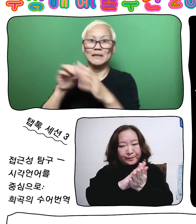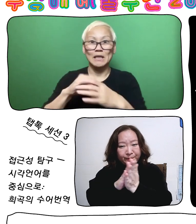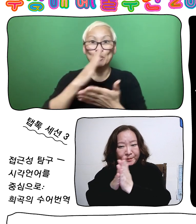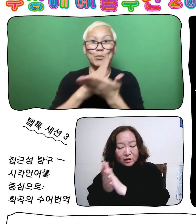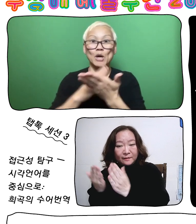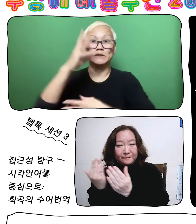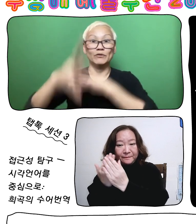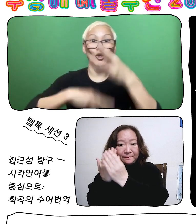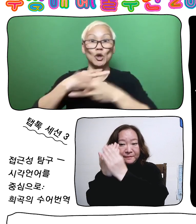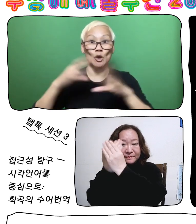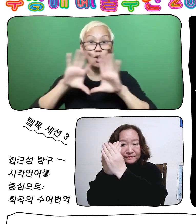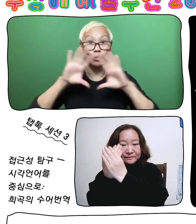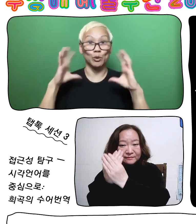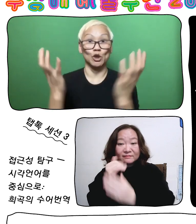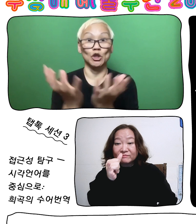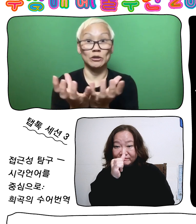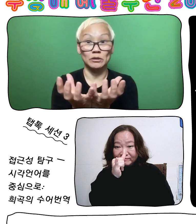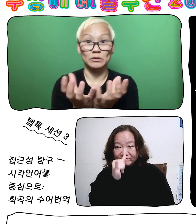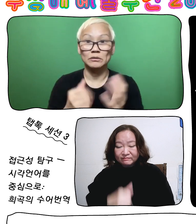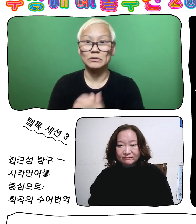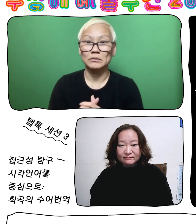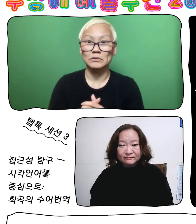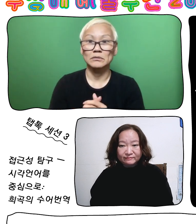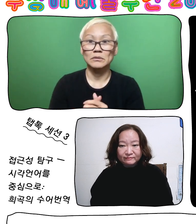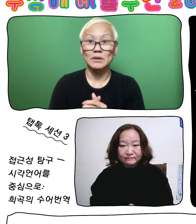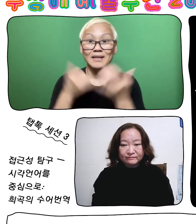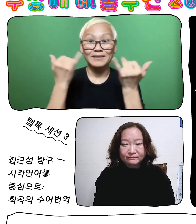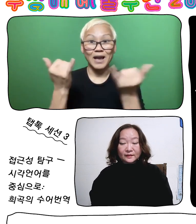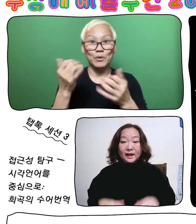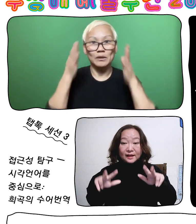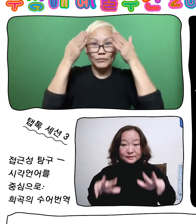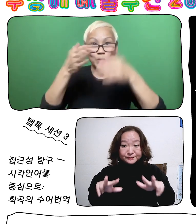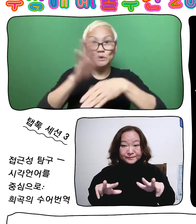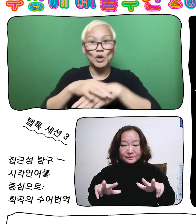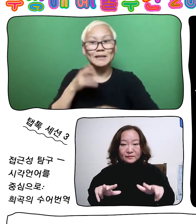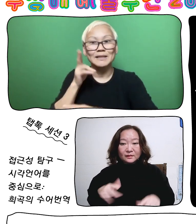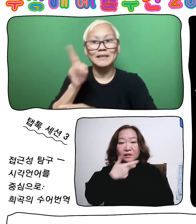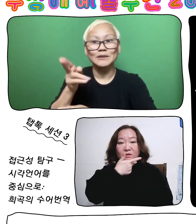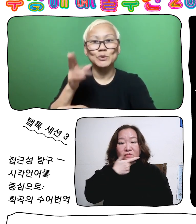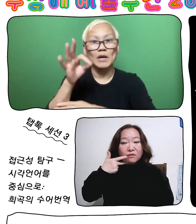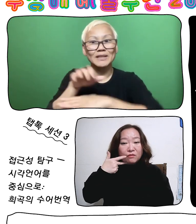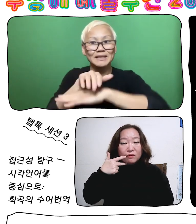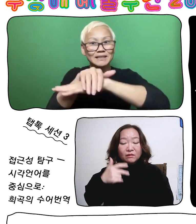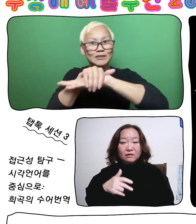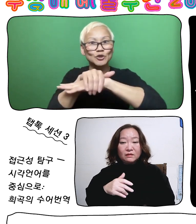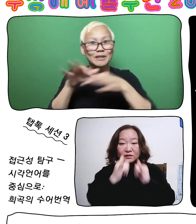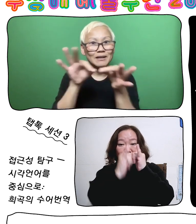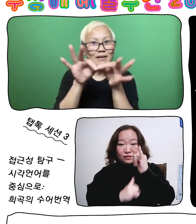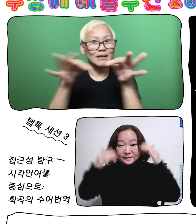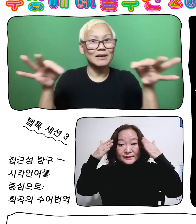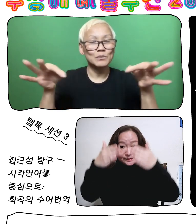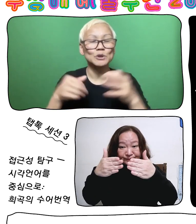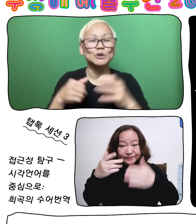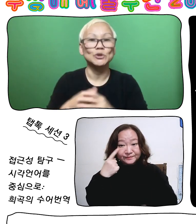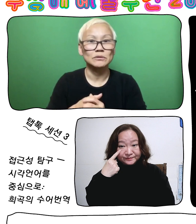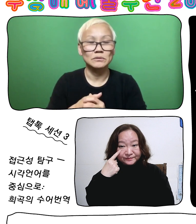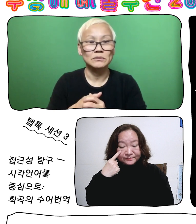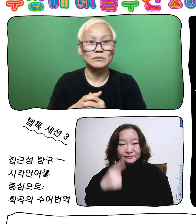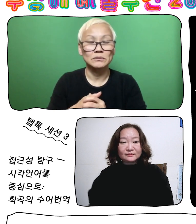시간에 따라 언어가 변화 및 발전하고 있음을 알 수 있죠. 이번에는 영어의 역사에 대해서 알아볼까요?